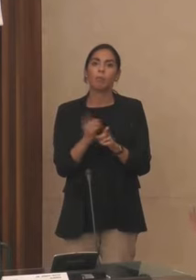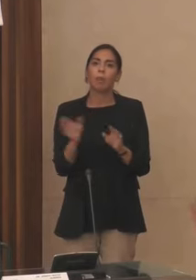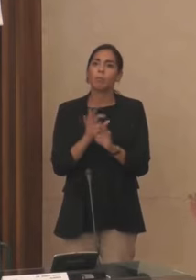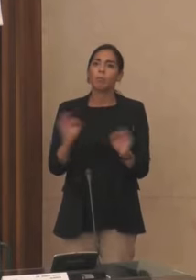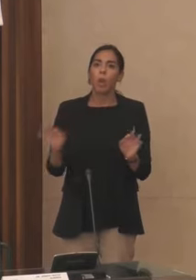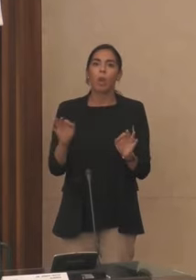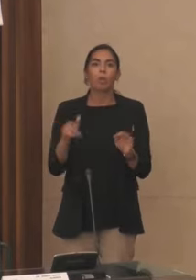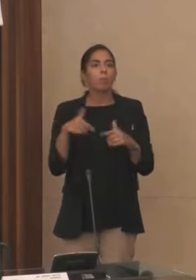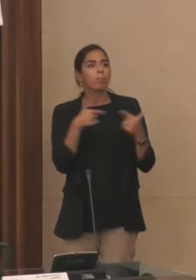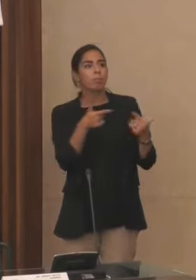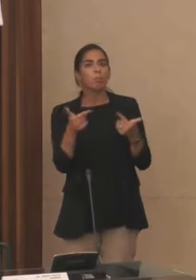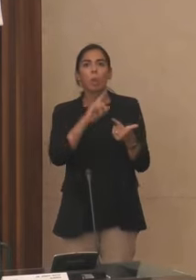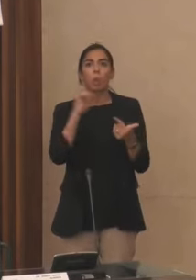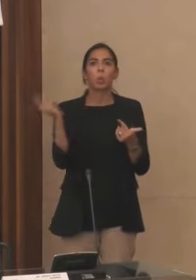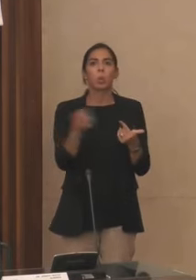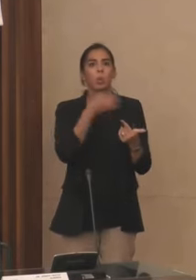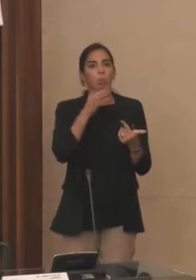quanti e di tutta la collettività.